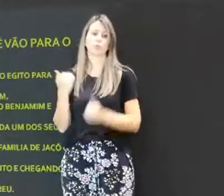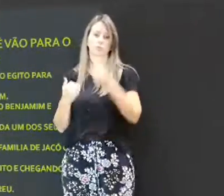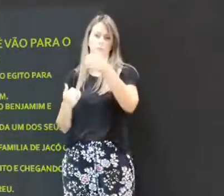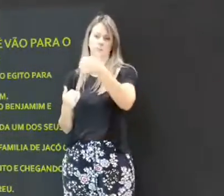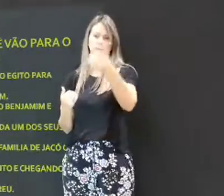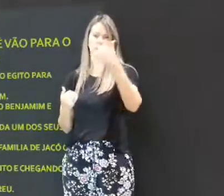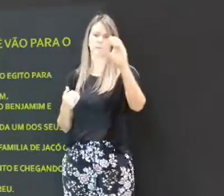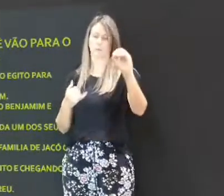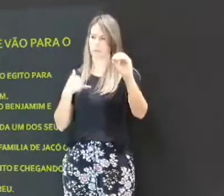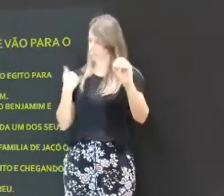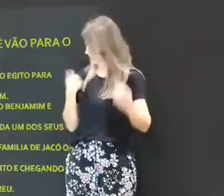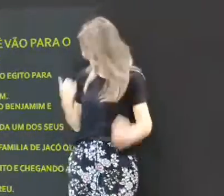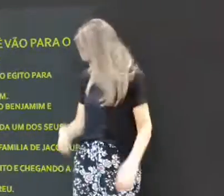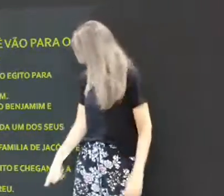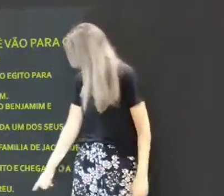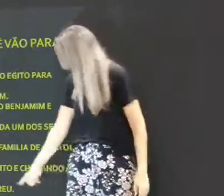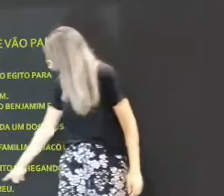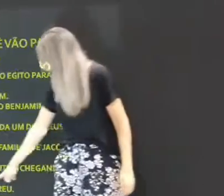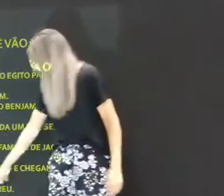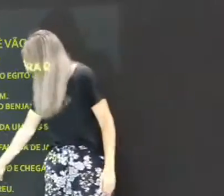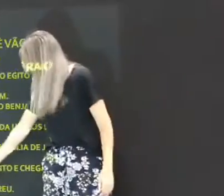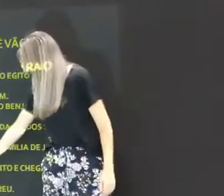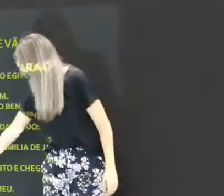ele morreu com 110 anos.